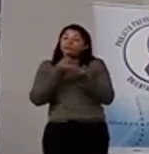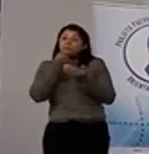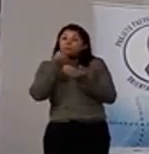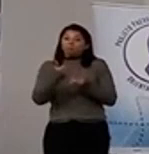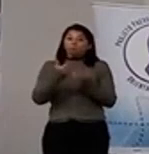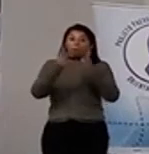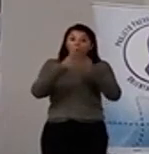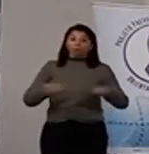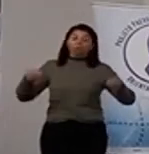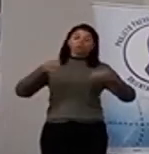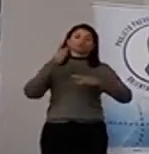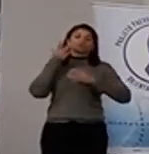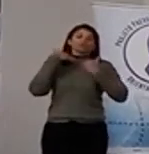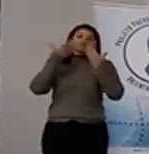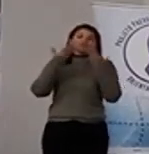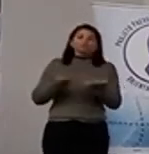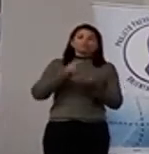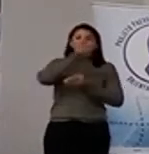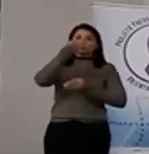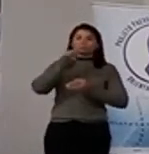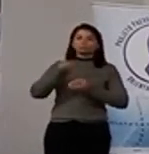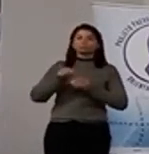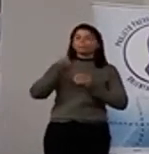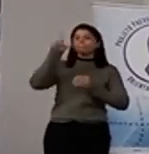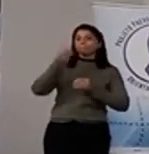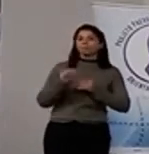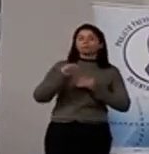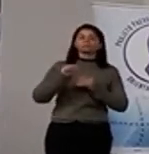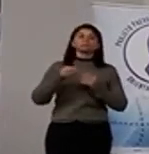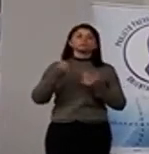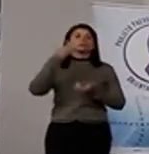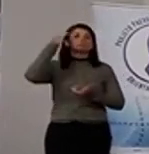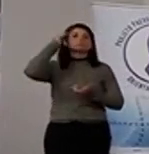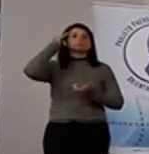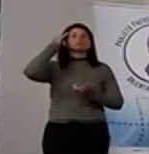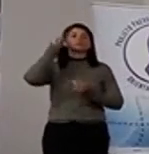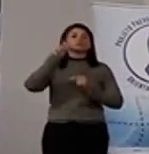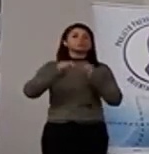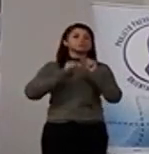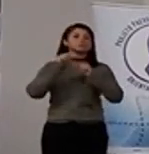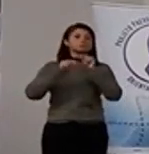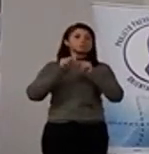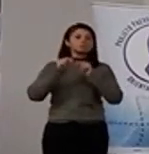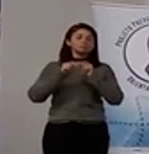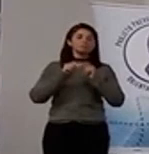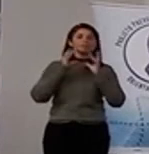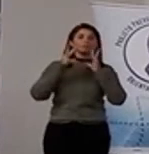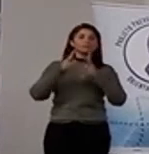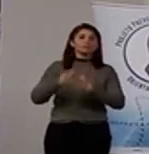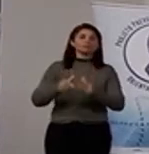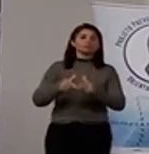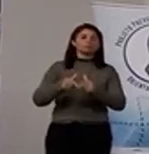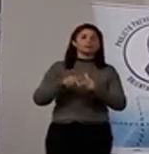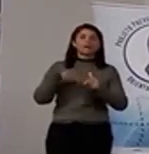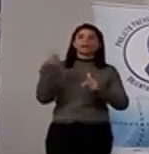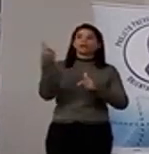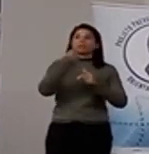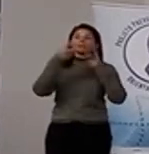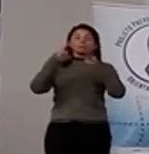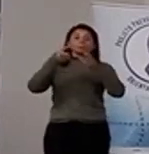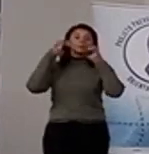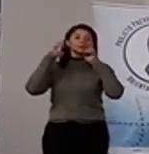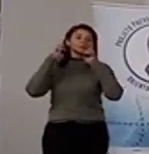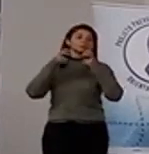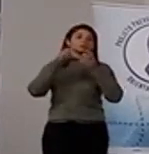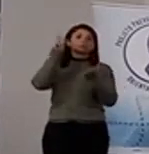esperava. Certo? Porque eu acho que o pessoal no início começou a panacear canabidiol para tudo, né? Canabidiol para tudo. E a gente percebeu que, na realidade, mesmo